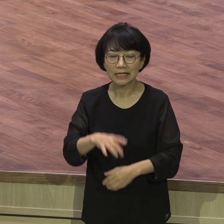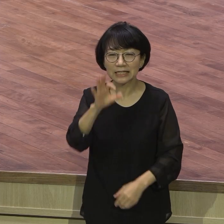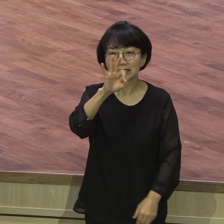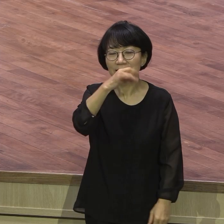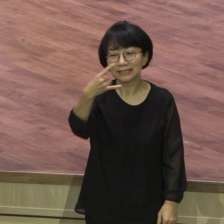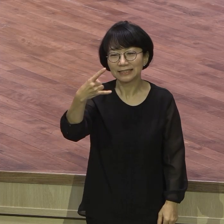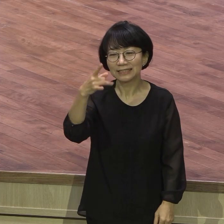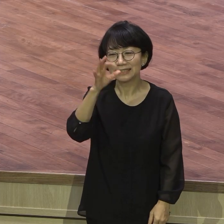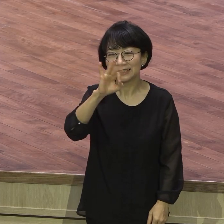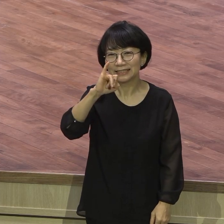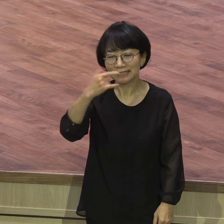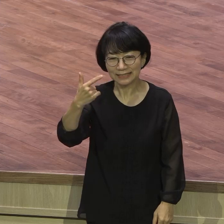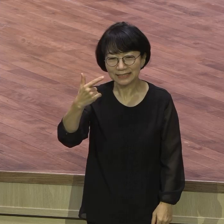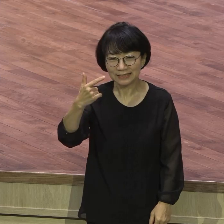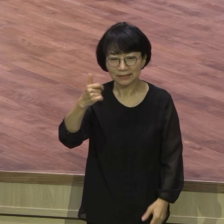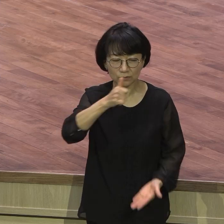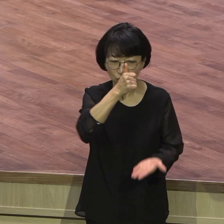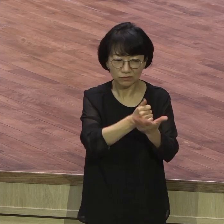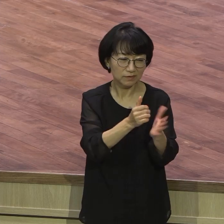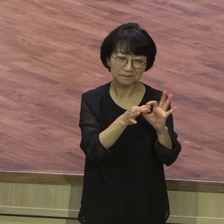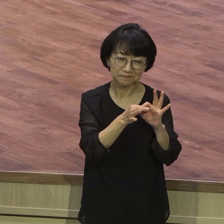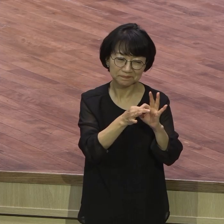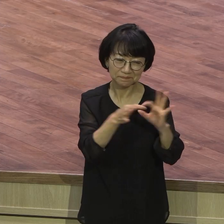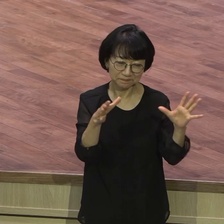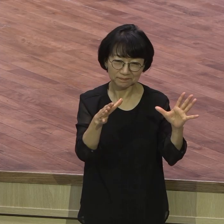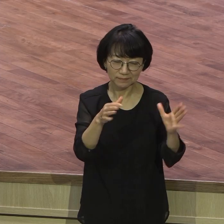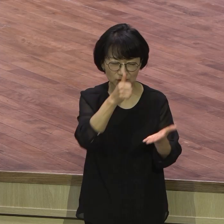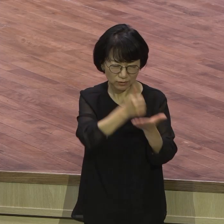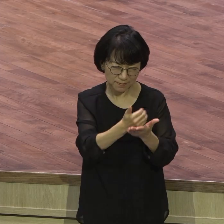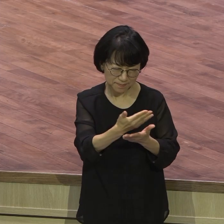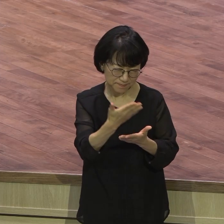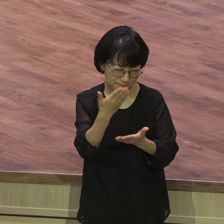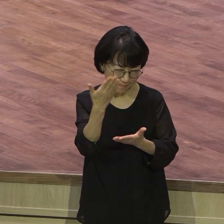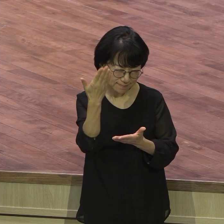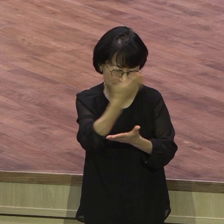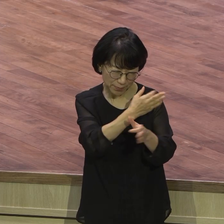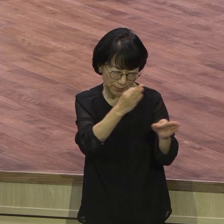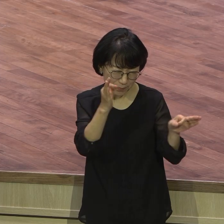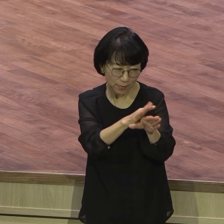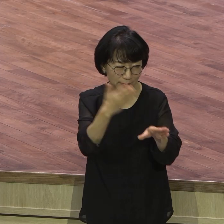얘기예요. 죄인 아니에요. 죄인은 절대 천국 못 가요.